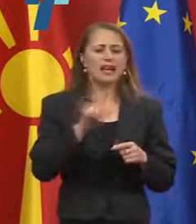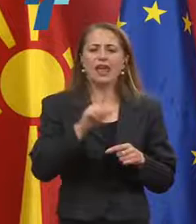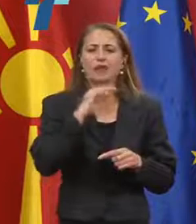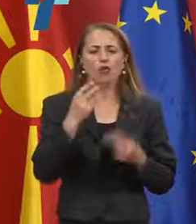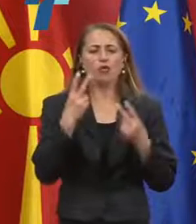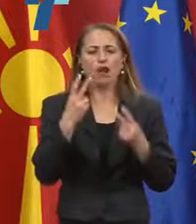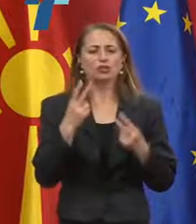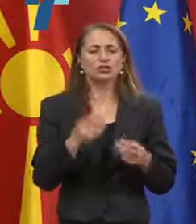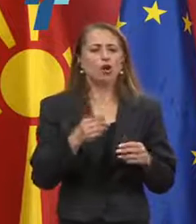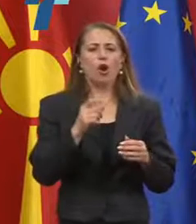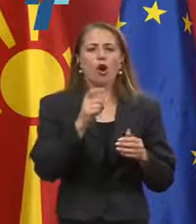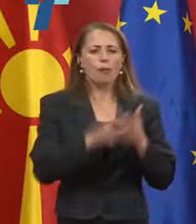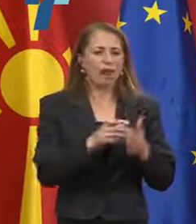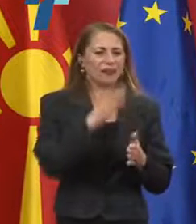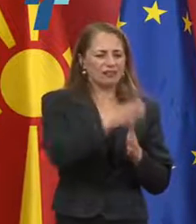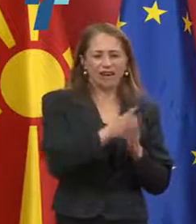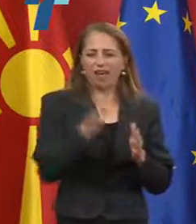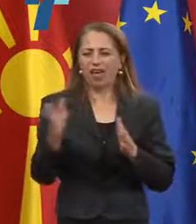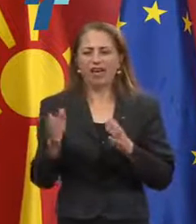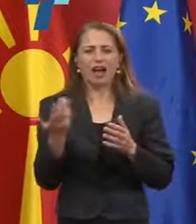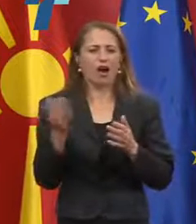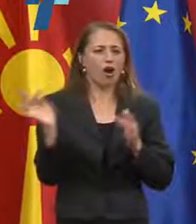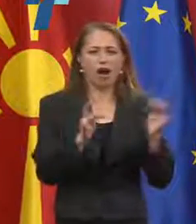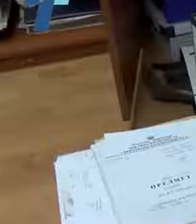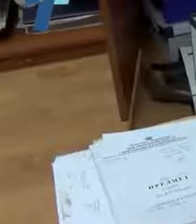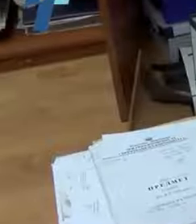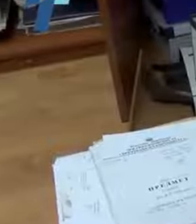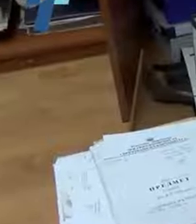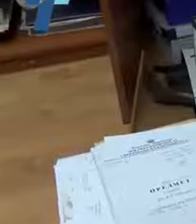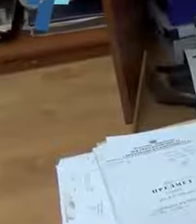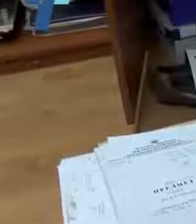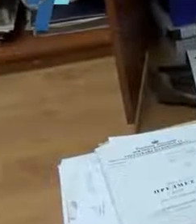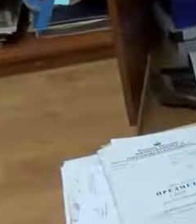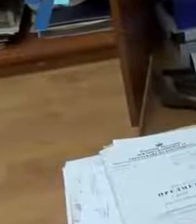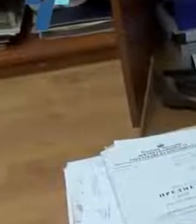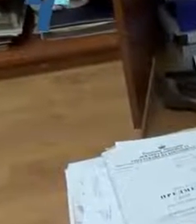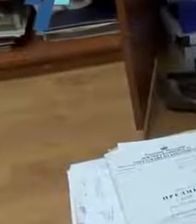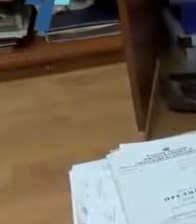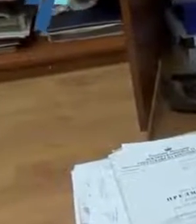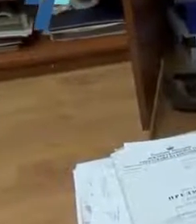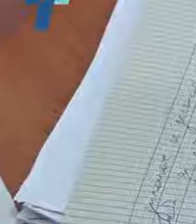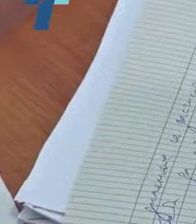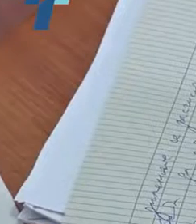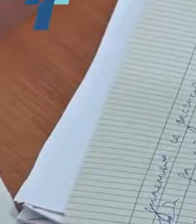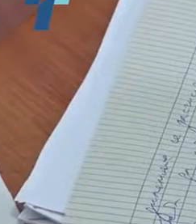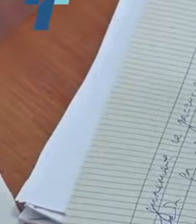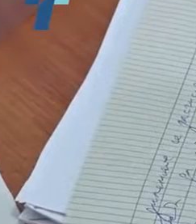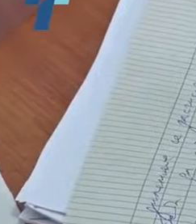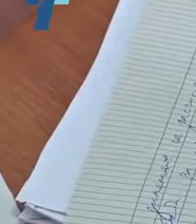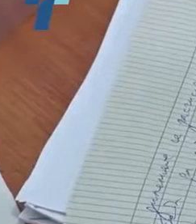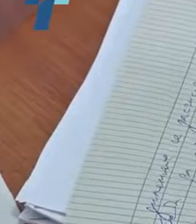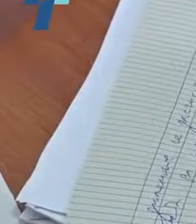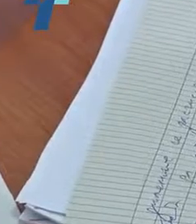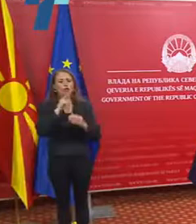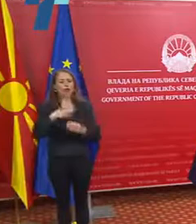бара трпение за антикорупцијската борба која била закочена три децени. Зошто не му припаднала таа задача? Упати за одговор